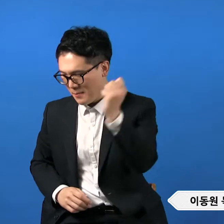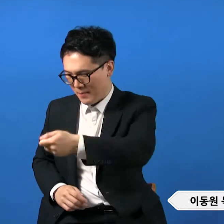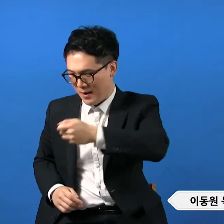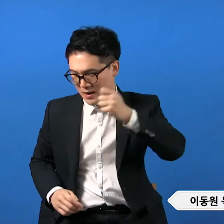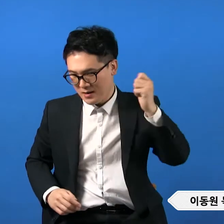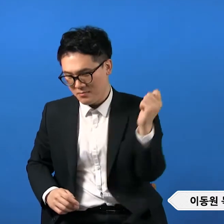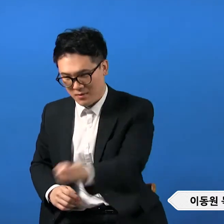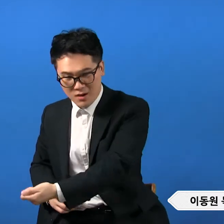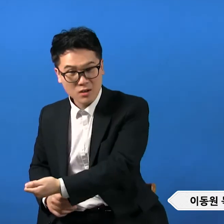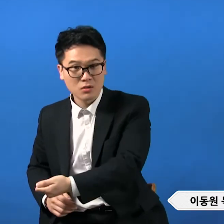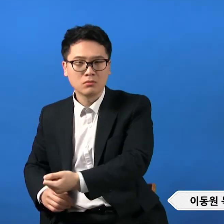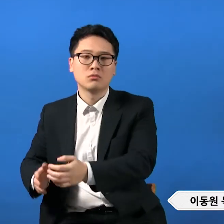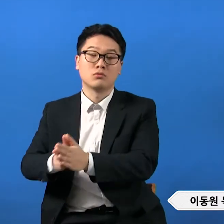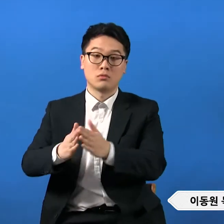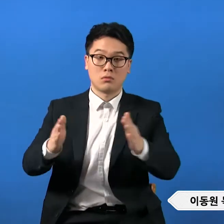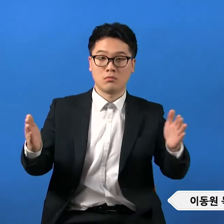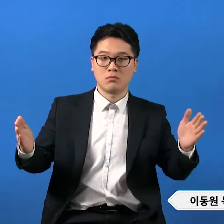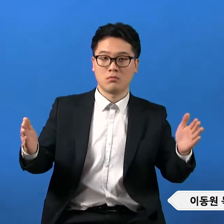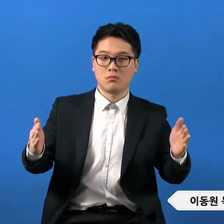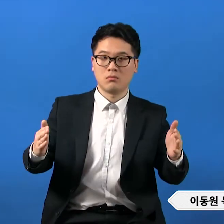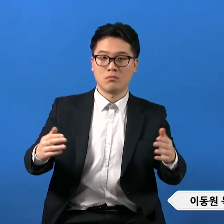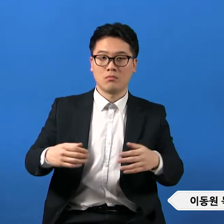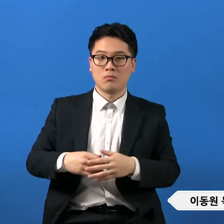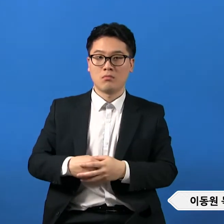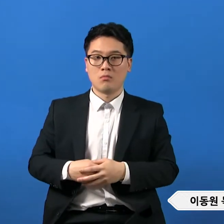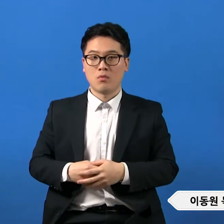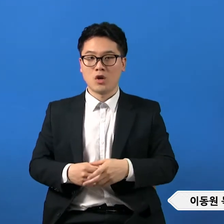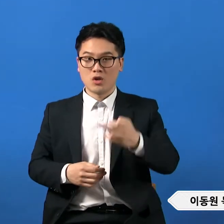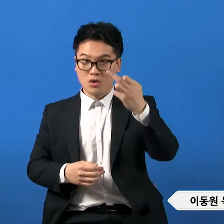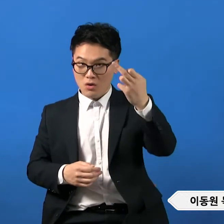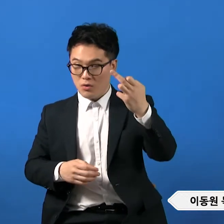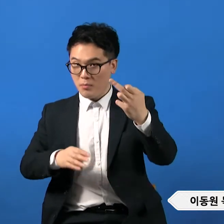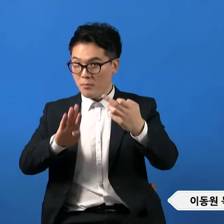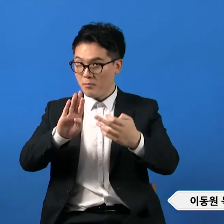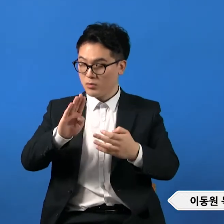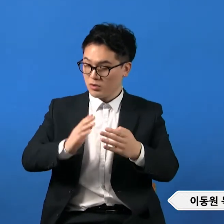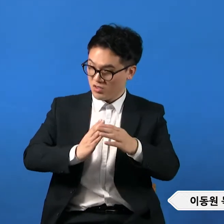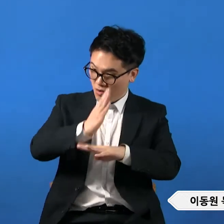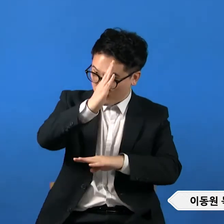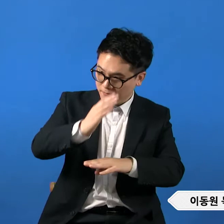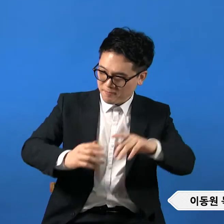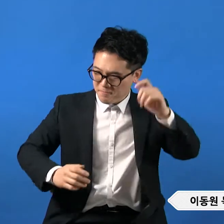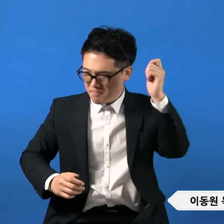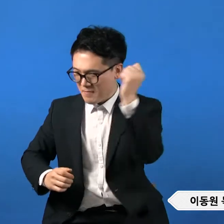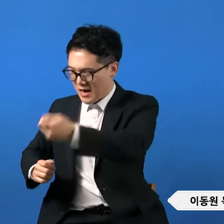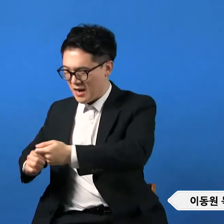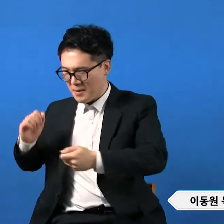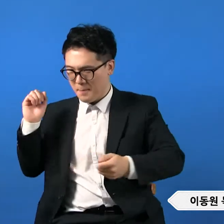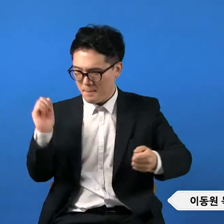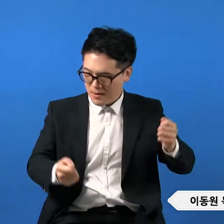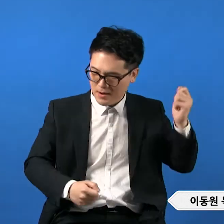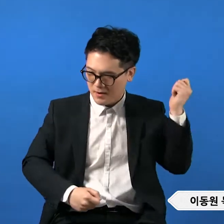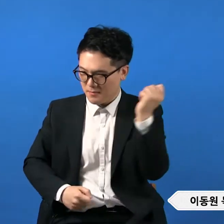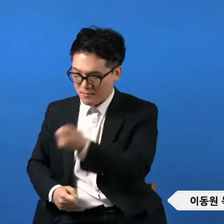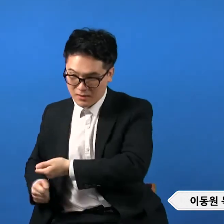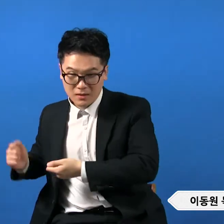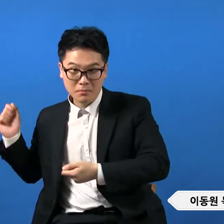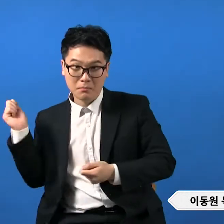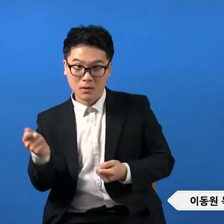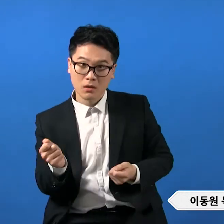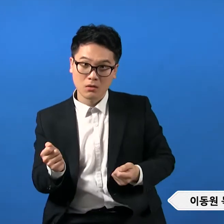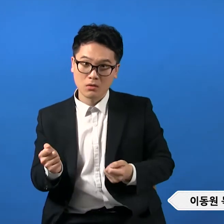두드리기 시작합니다. 무려 12회 이상을 공격했고 조각상은 100쪽